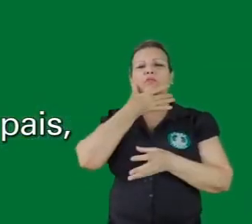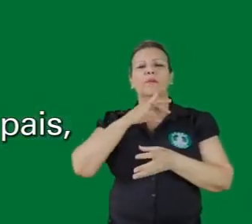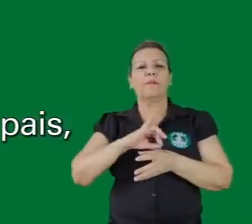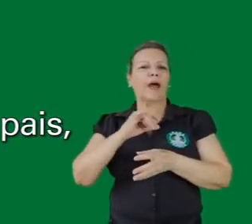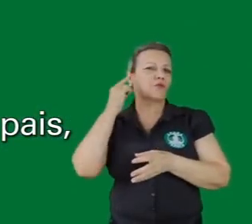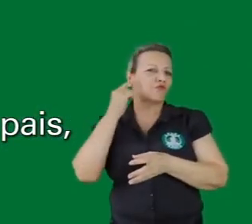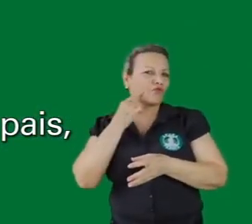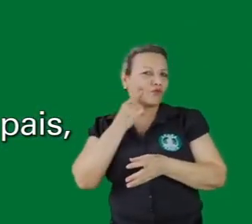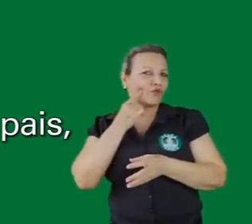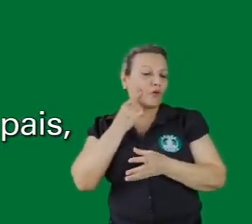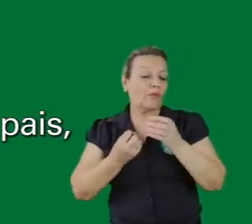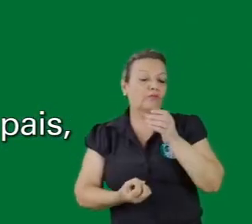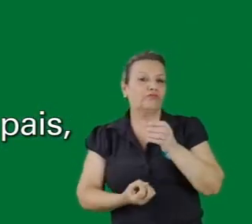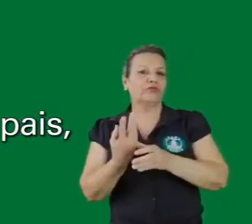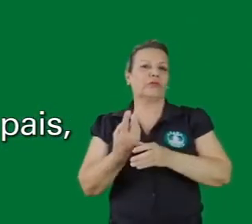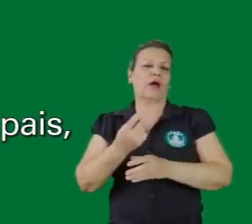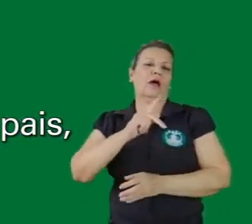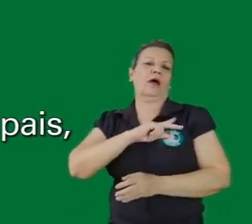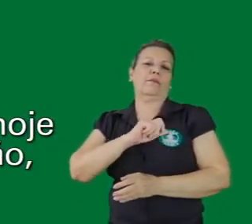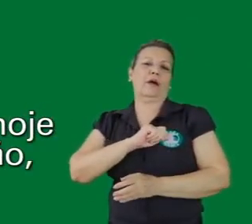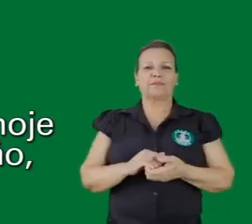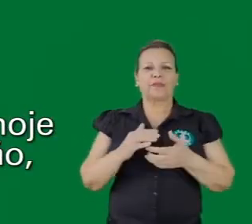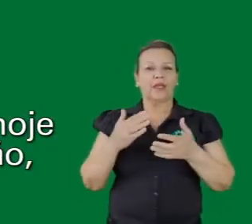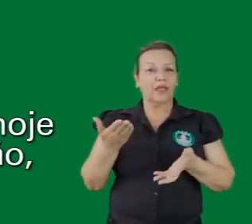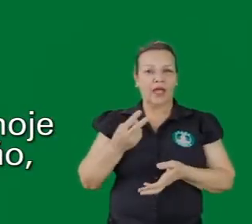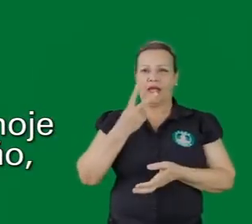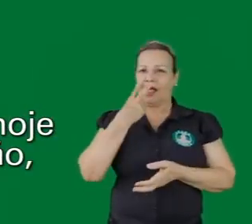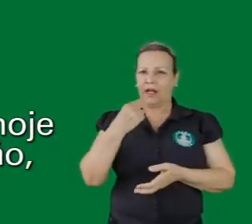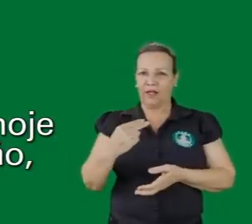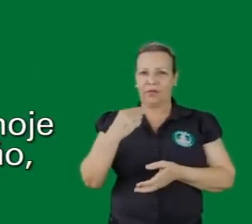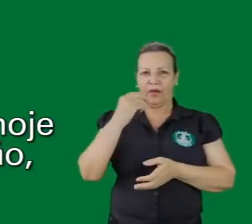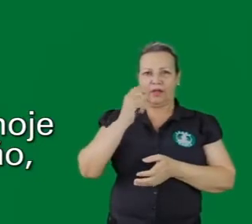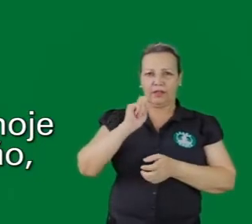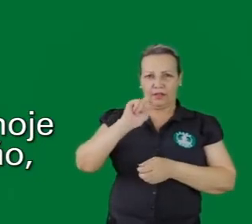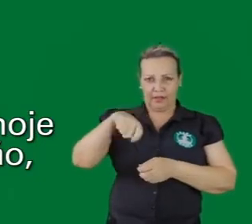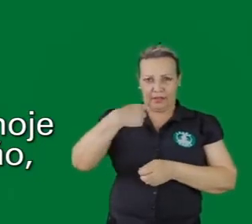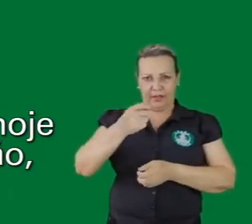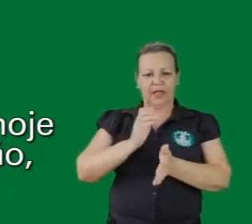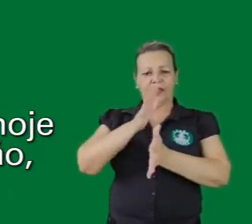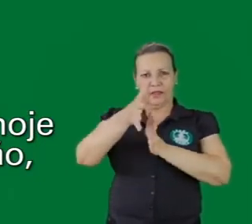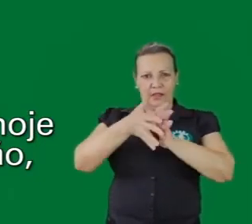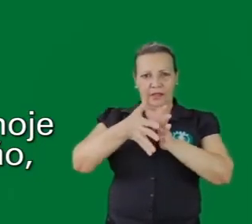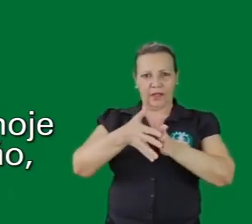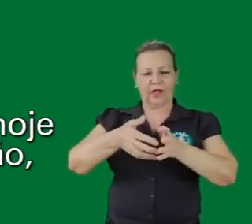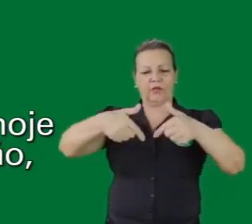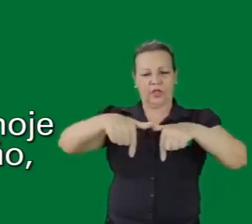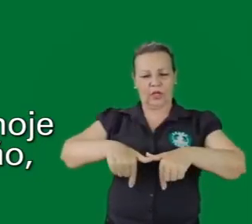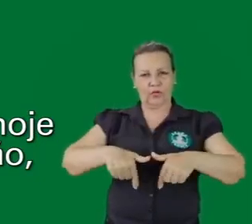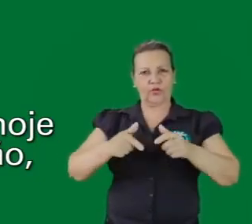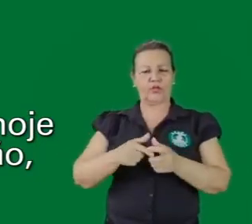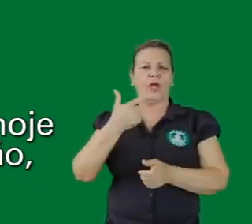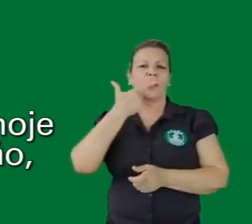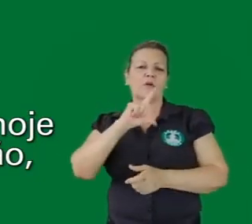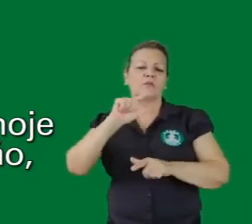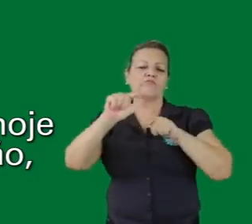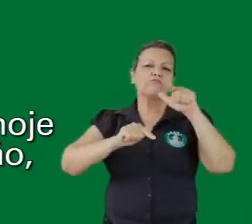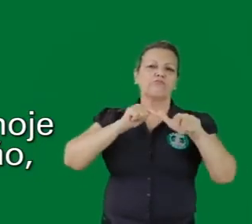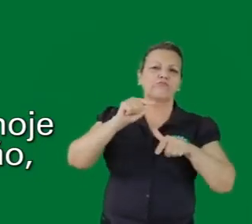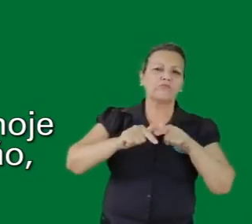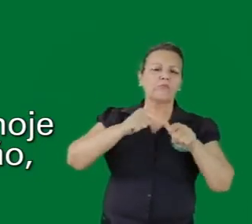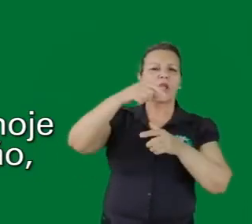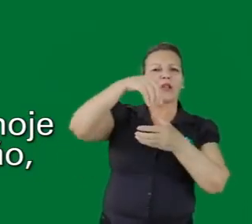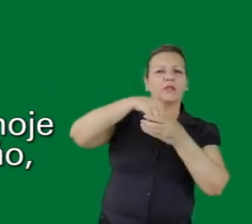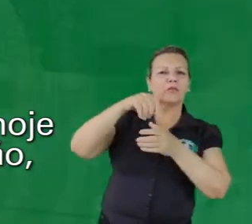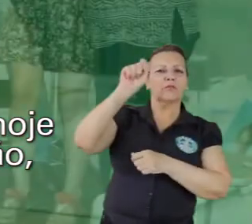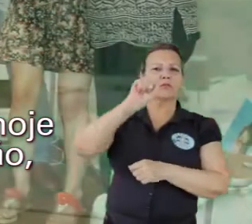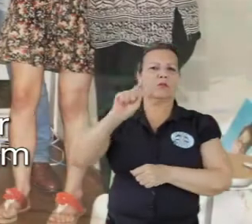um grupo de pais para a gente fundar a PADA. E a língua de sinais é o que me dá hoje condição de trabalhar